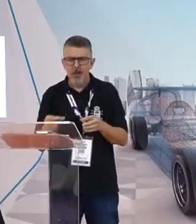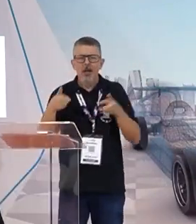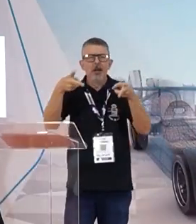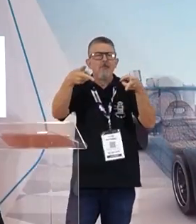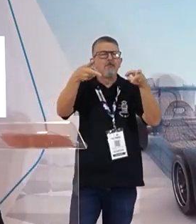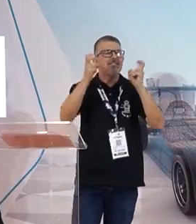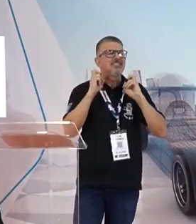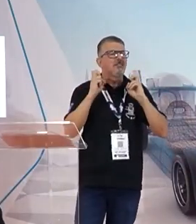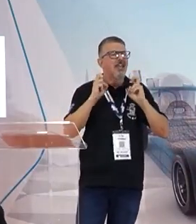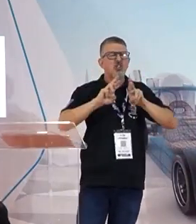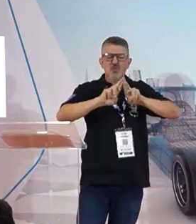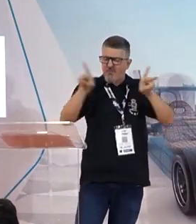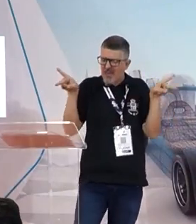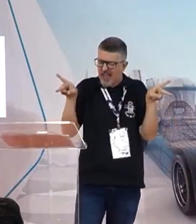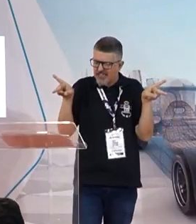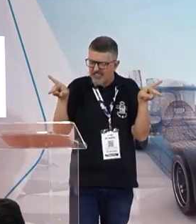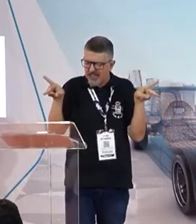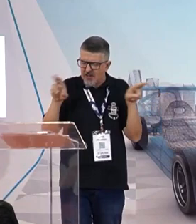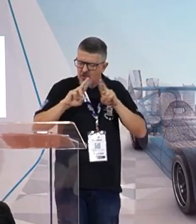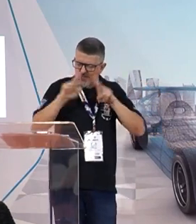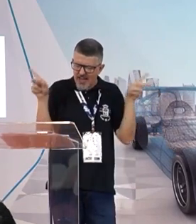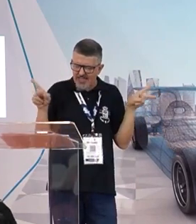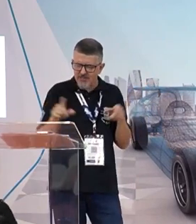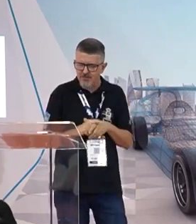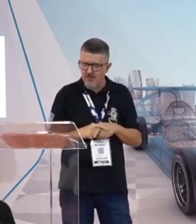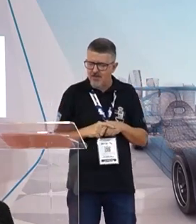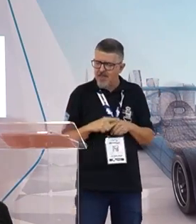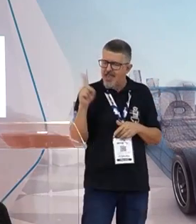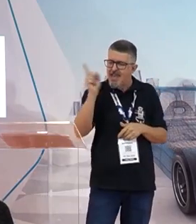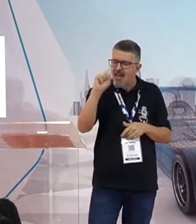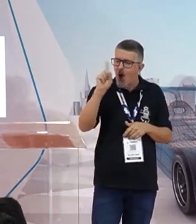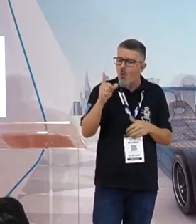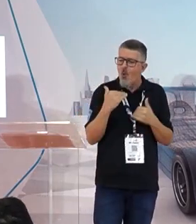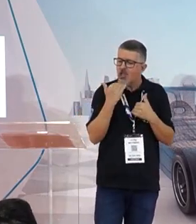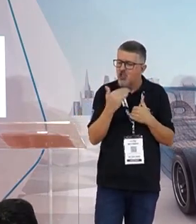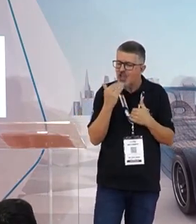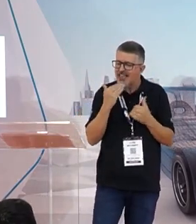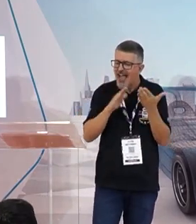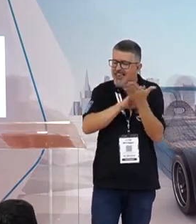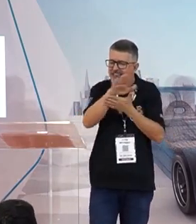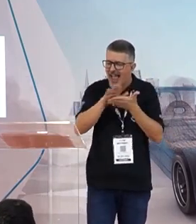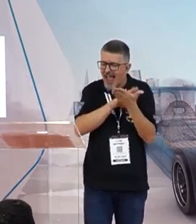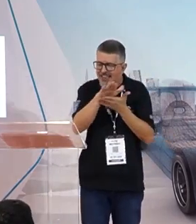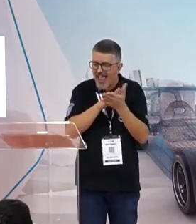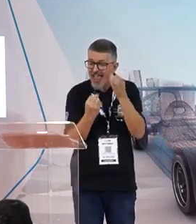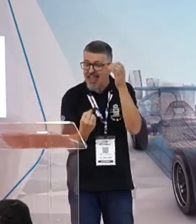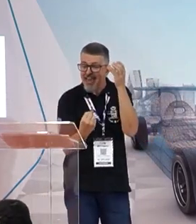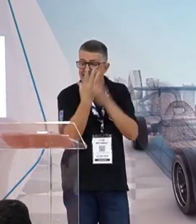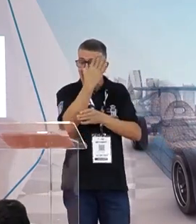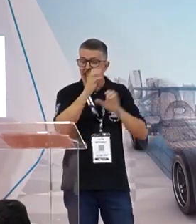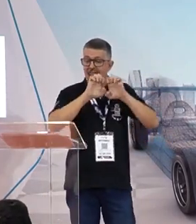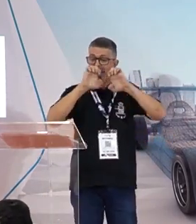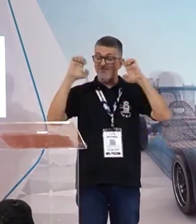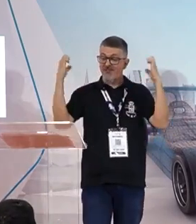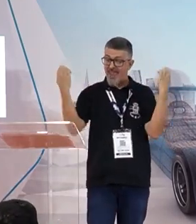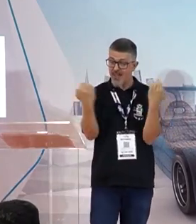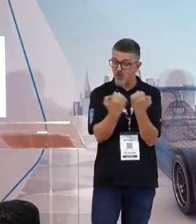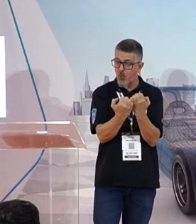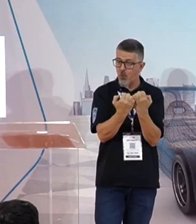Vocês percebem a diferença sobre isso? Não adianta nada a gente promover um evento